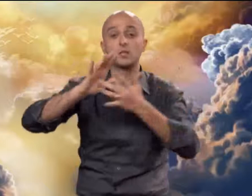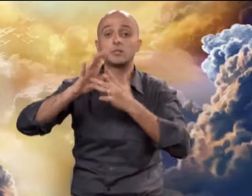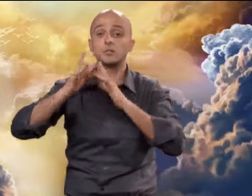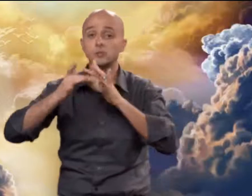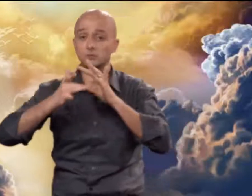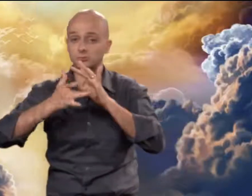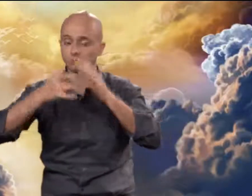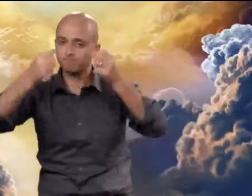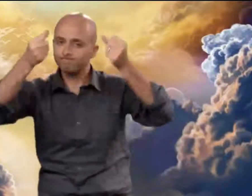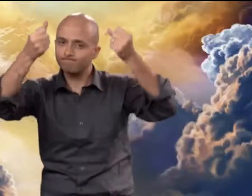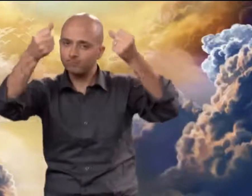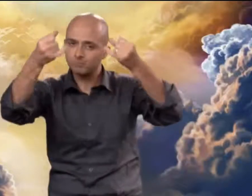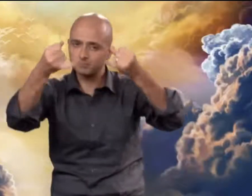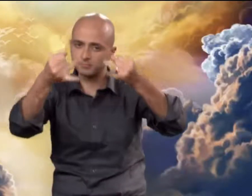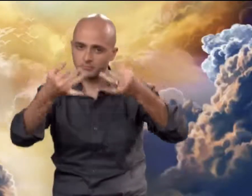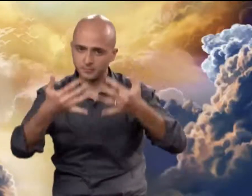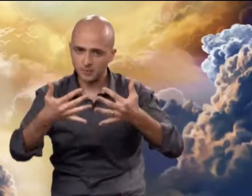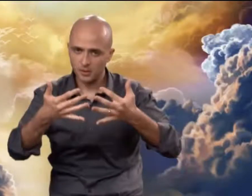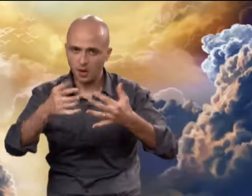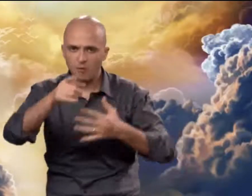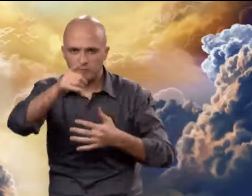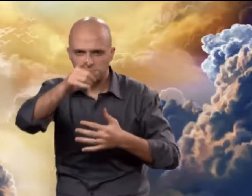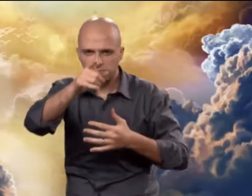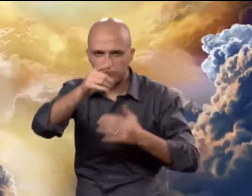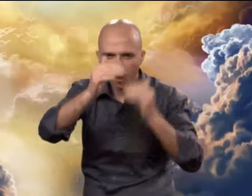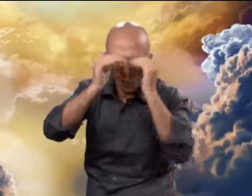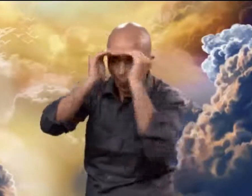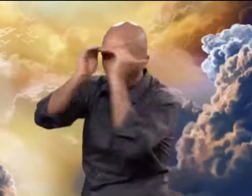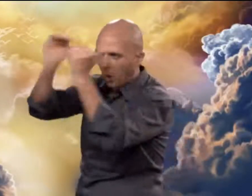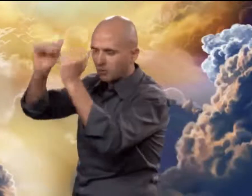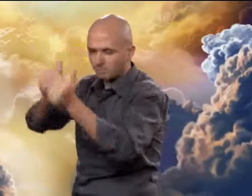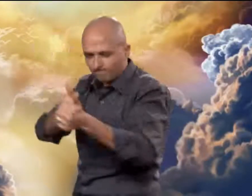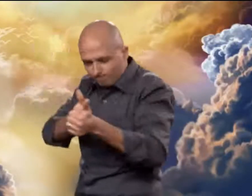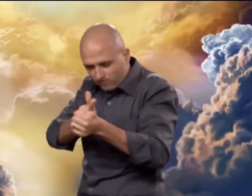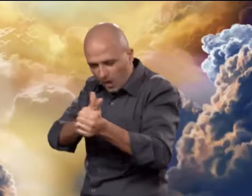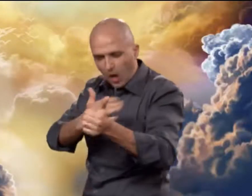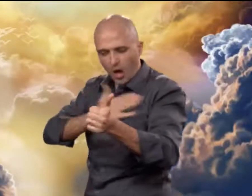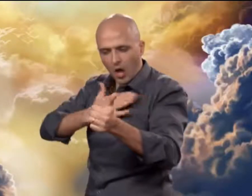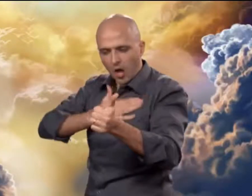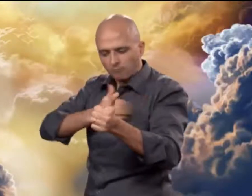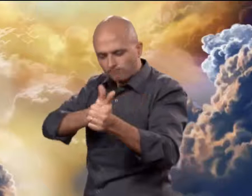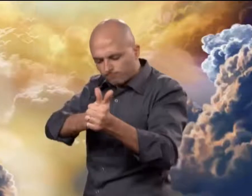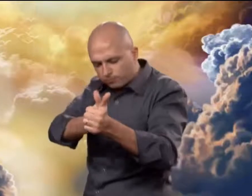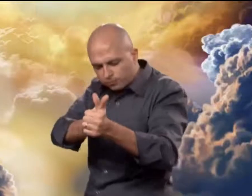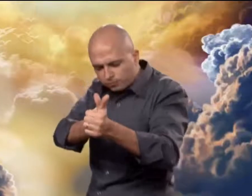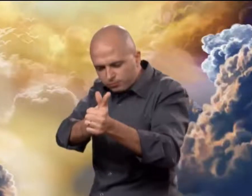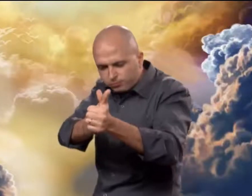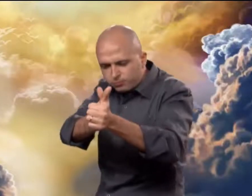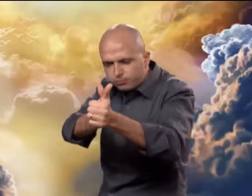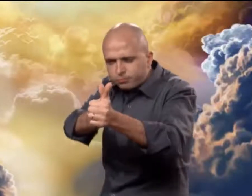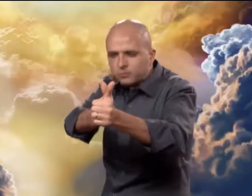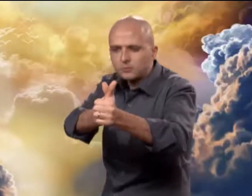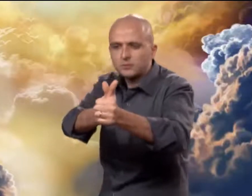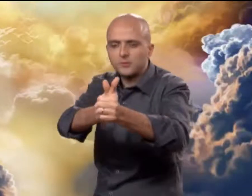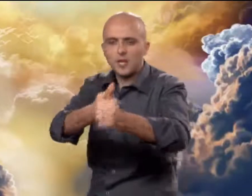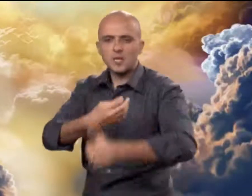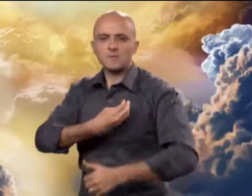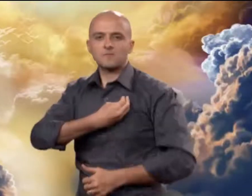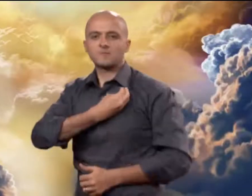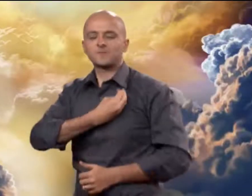louvor anunciando que estava próximo o tempo da vinda do Messias. O anjo paira por algum tempo sobre a cidade escolhida